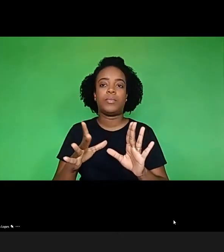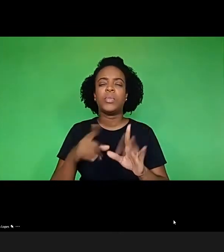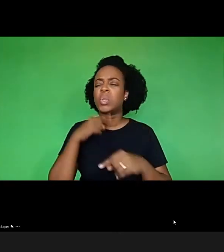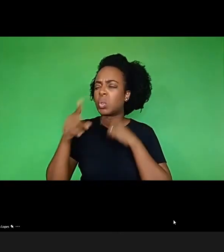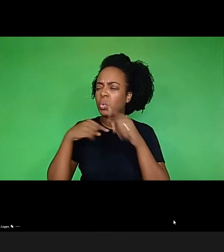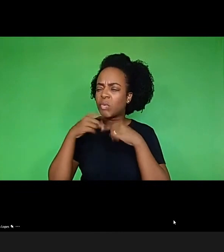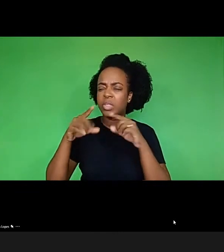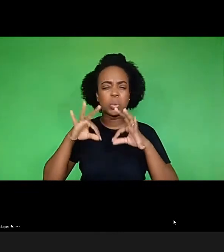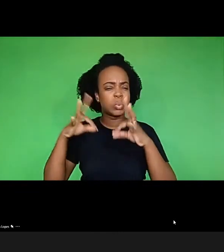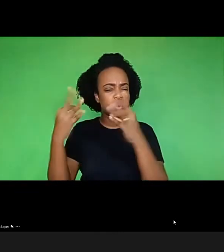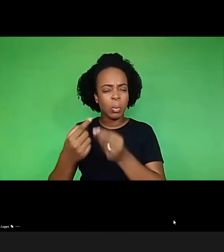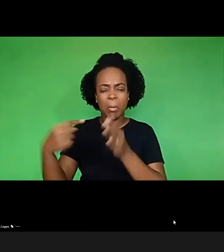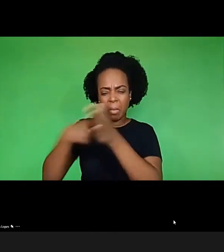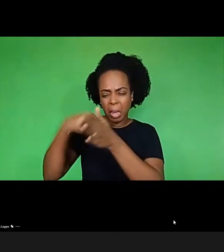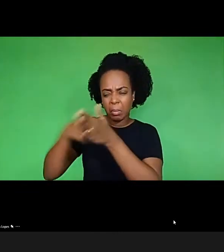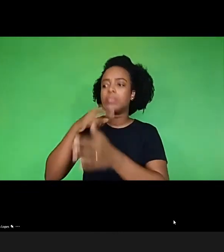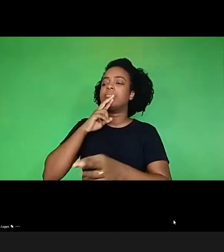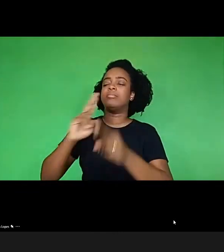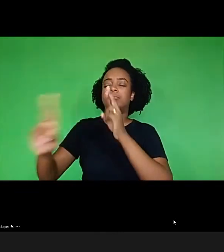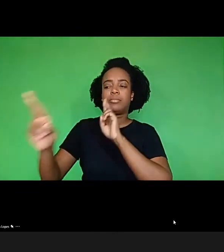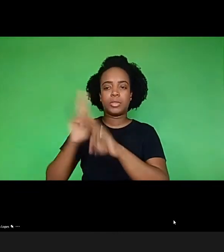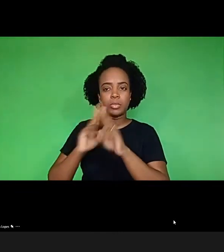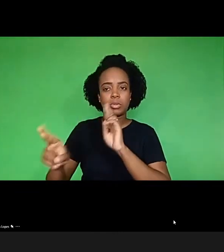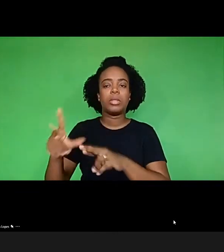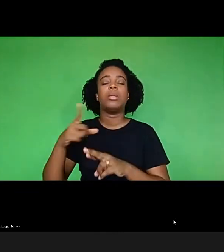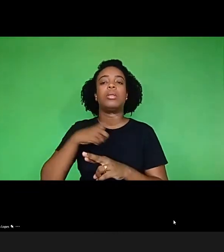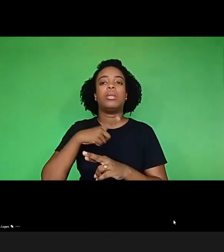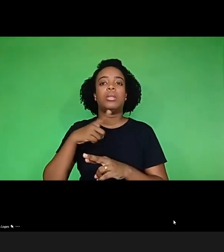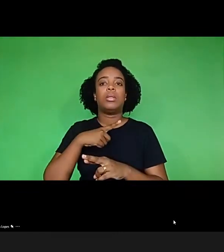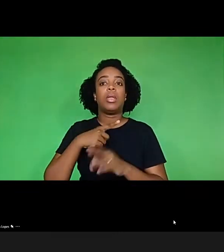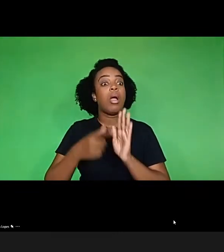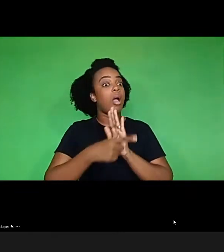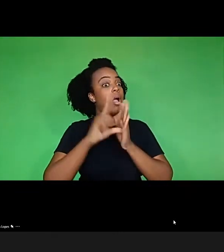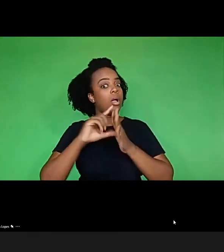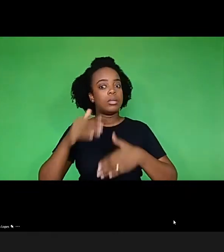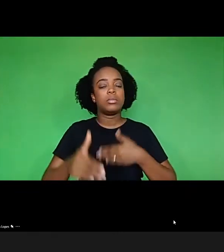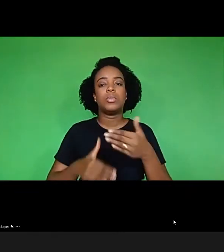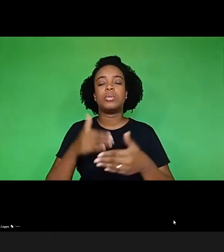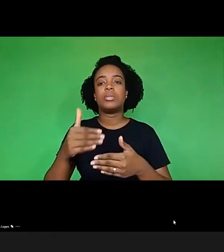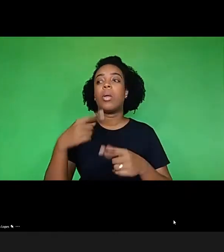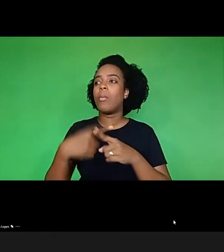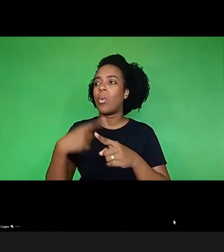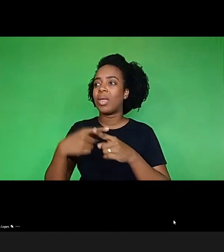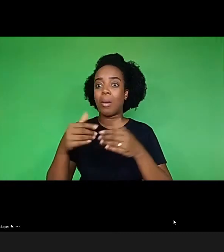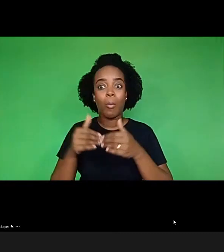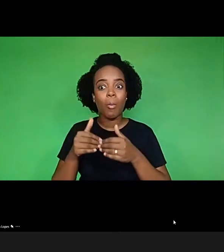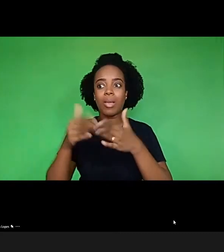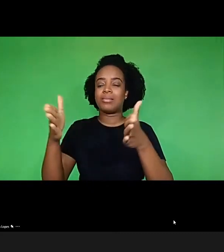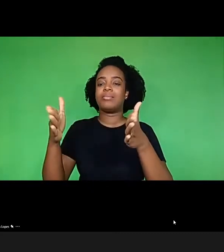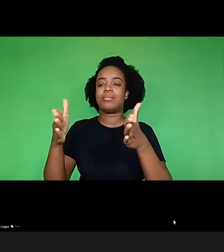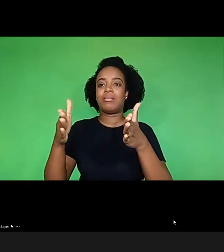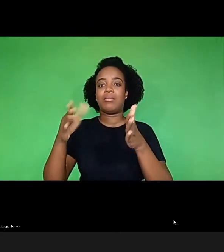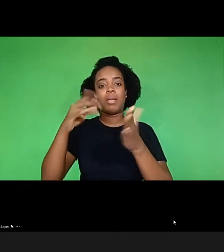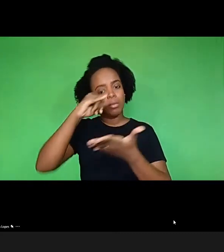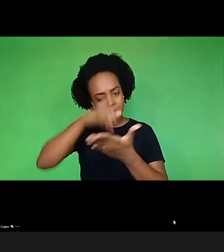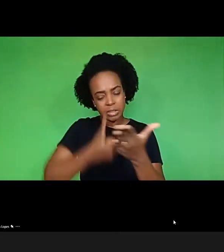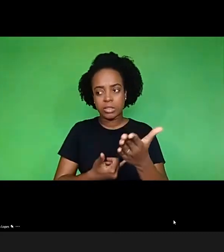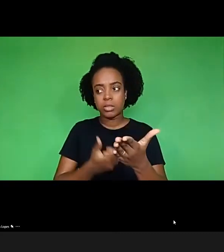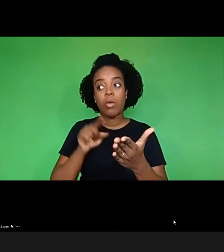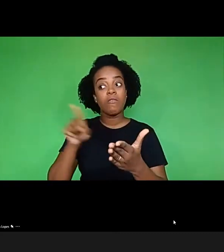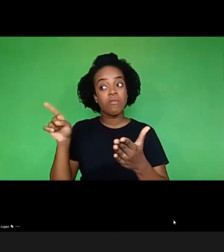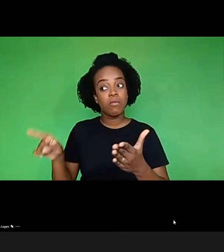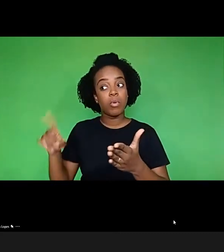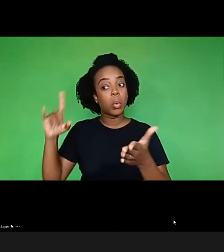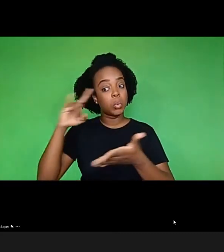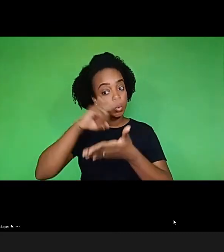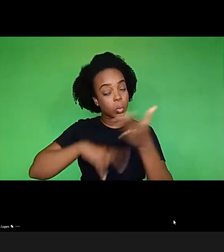dúvidas em relação a isso, e até mesmo antes do processo, para que, quando a gente abre o período de inscrição, vocês já estejam com toda a